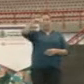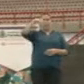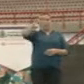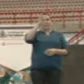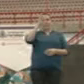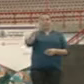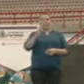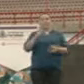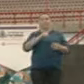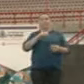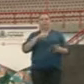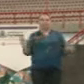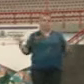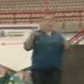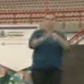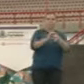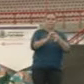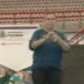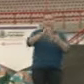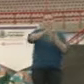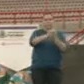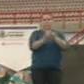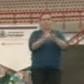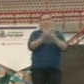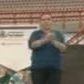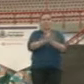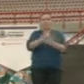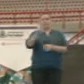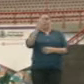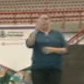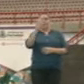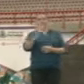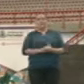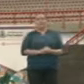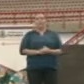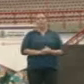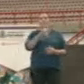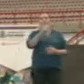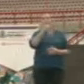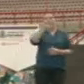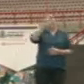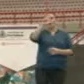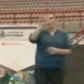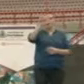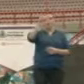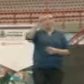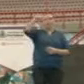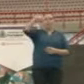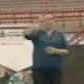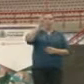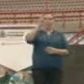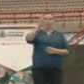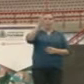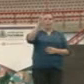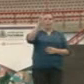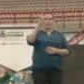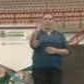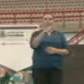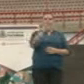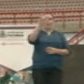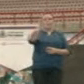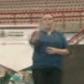conciliadoras de arte e ciência. O principal deles, quem seria, menino? Leonardo da Vinci. Leonardo da Vinci.